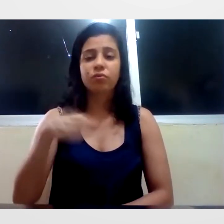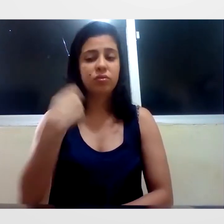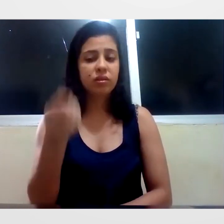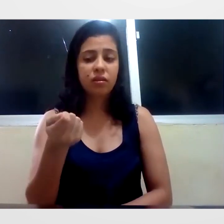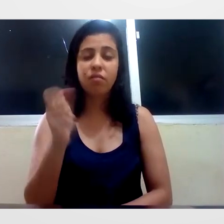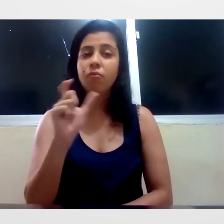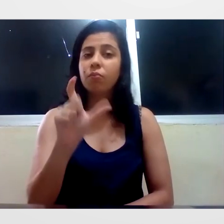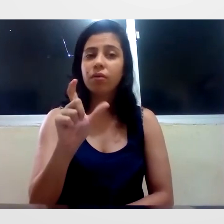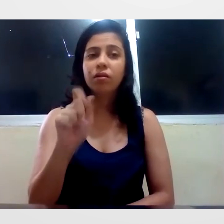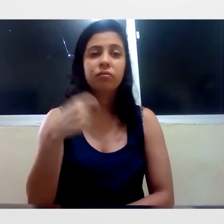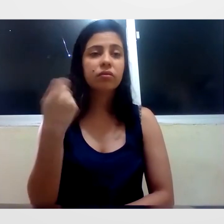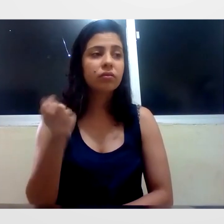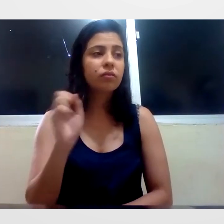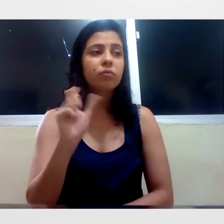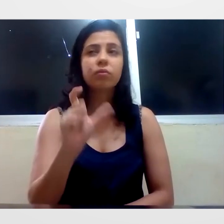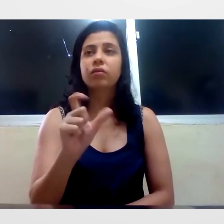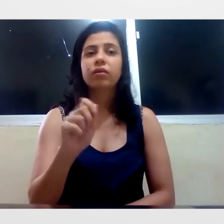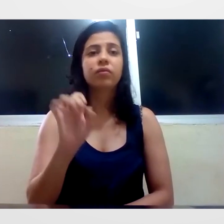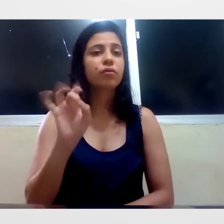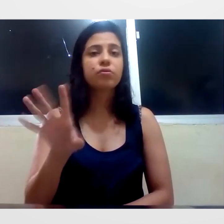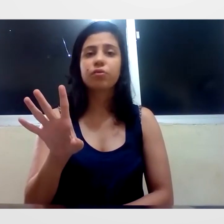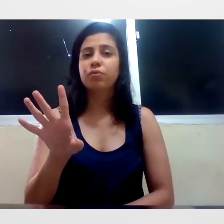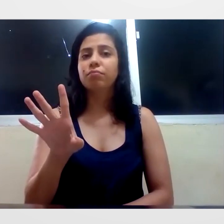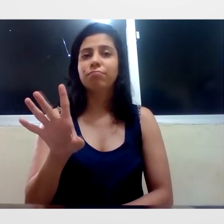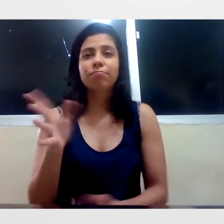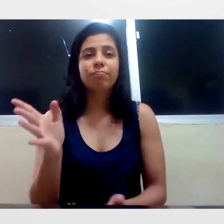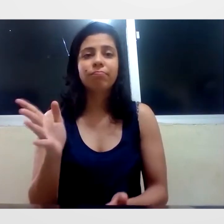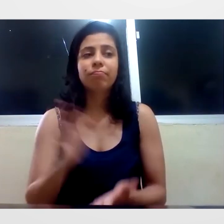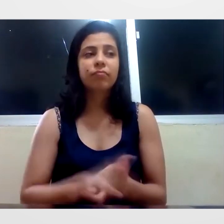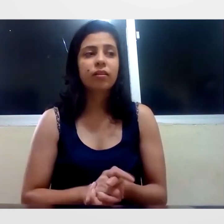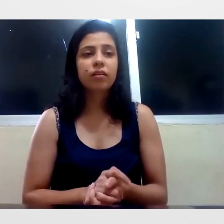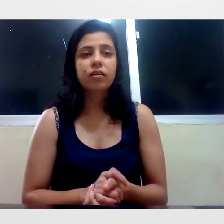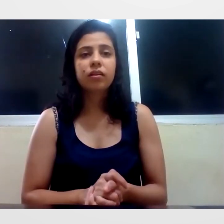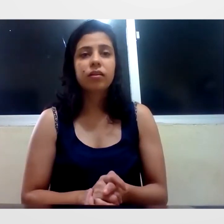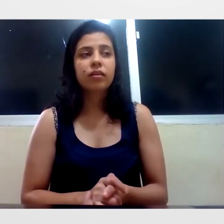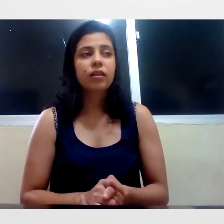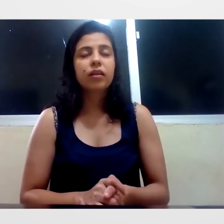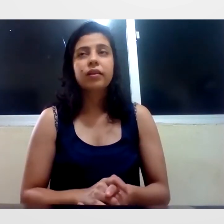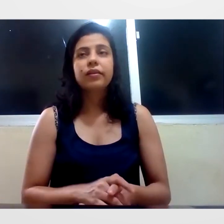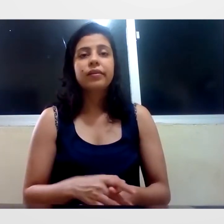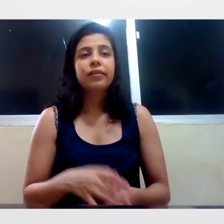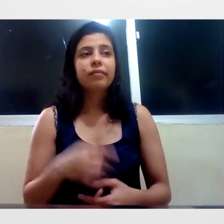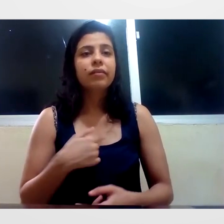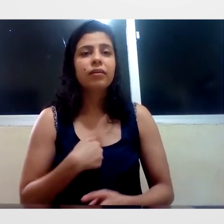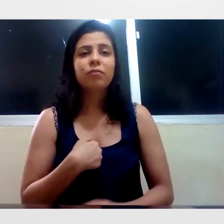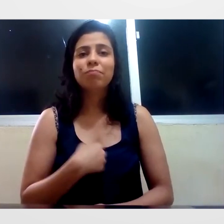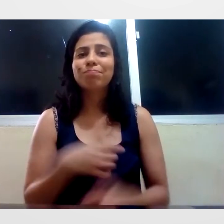mesmo jeito do cursinho anterior de ensinar. Palavra e sinal, palavra e sinal. E assim, eu